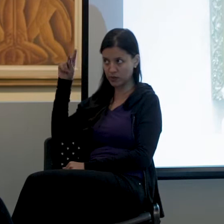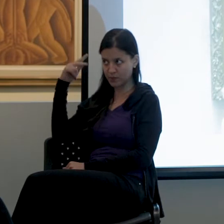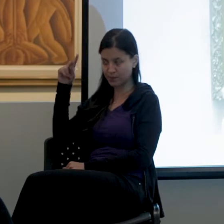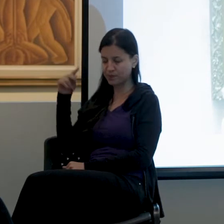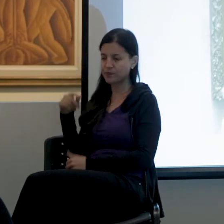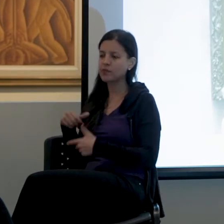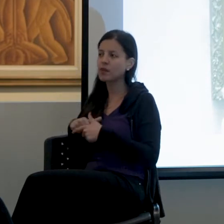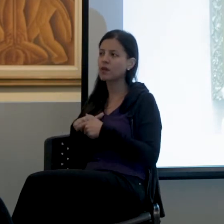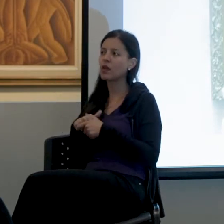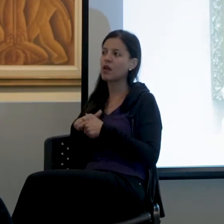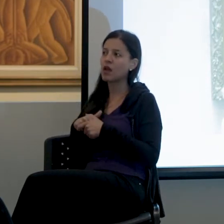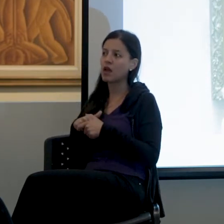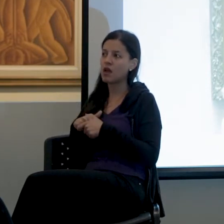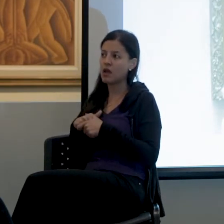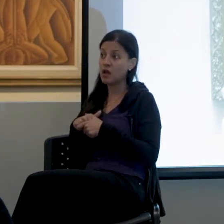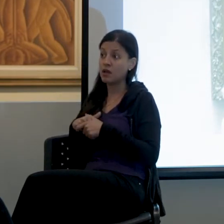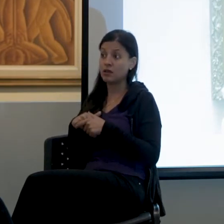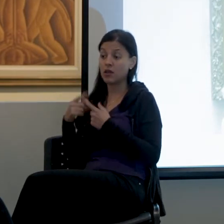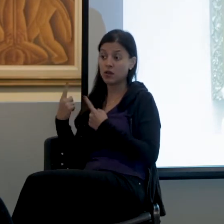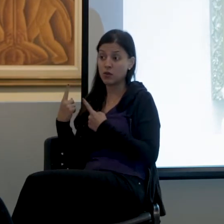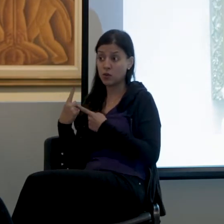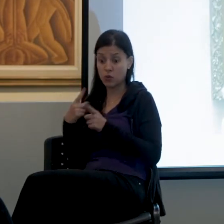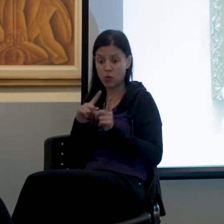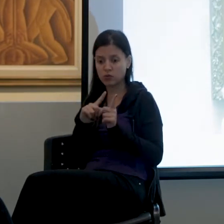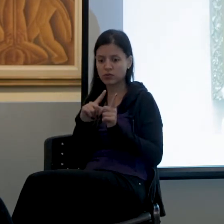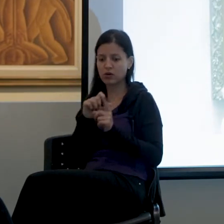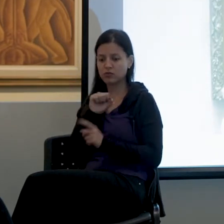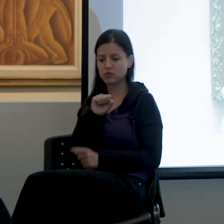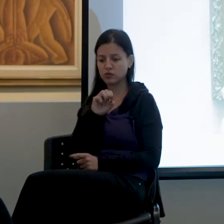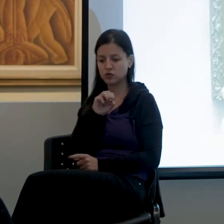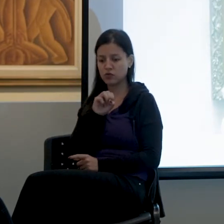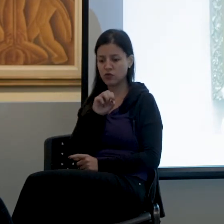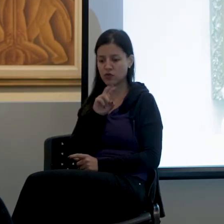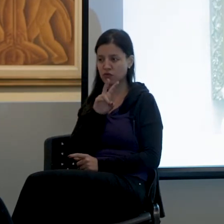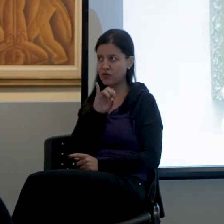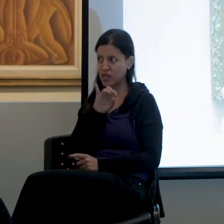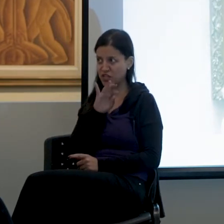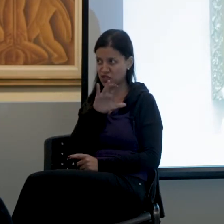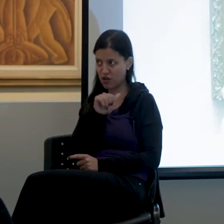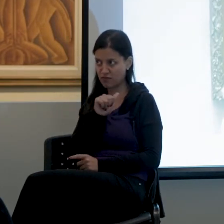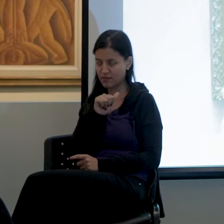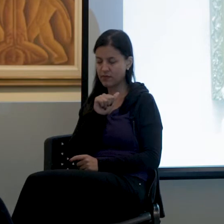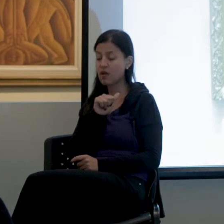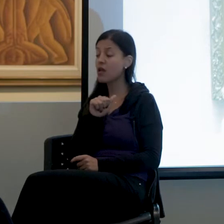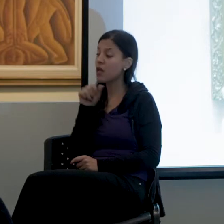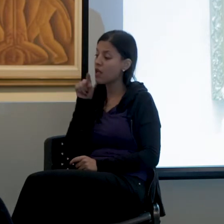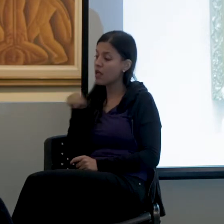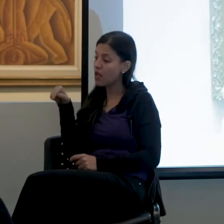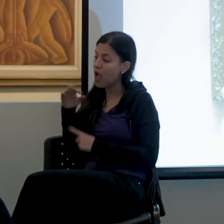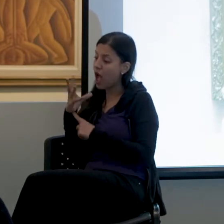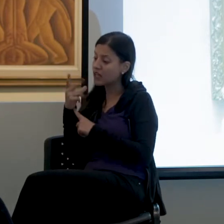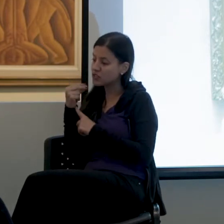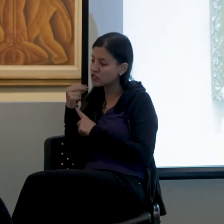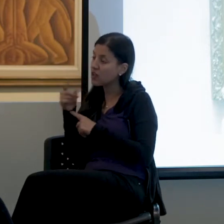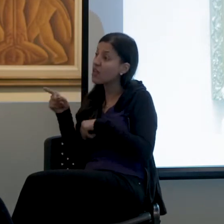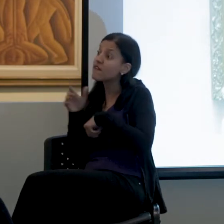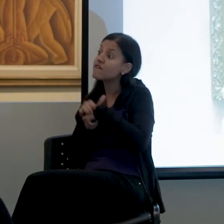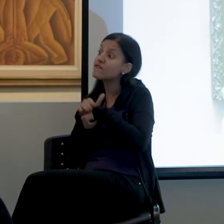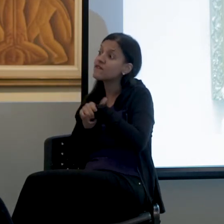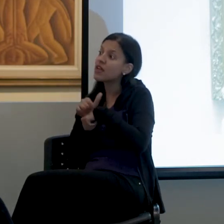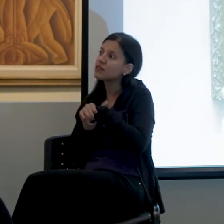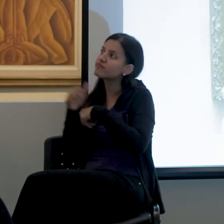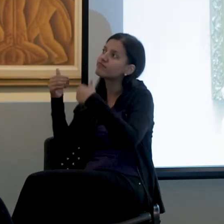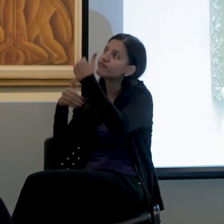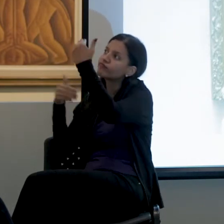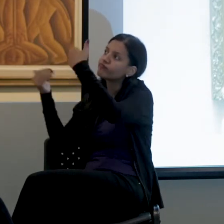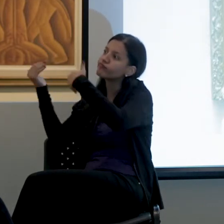russa, contra a qual ele se pôs, que esses artistas tenham feito isso, né? Tenham vindo de onde